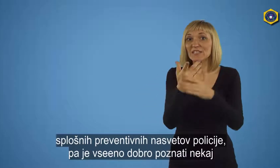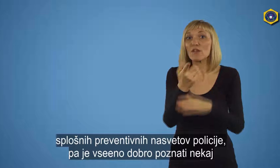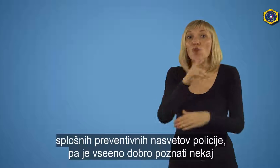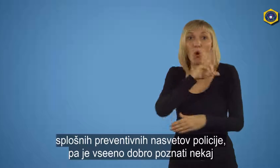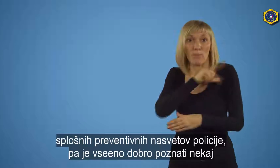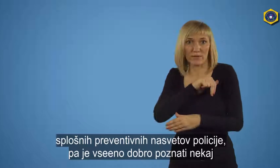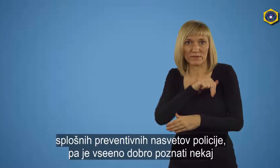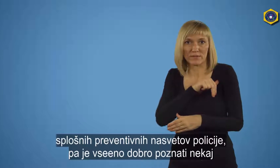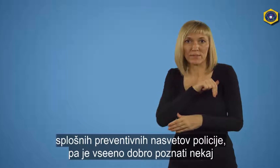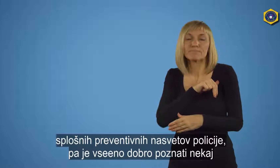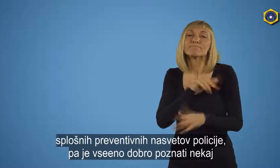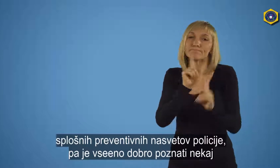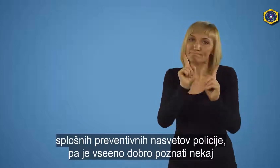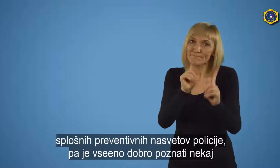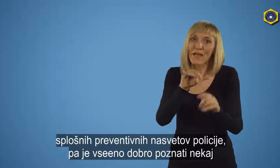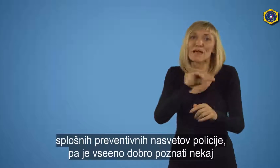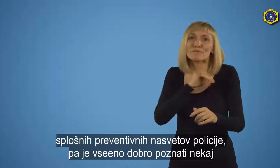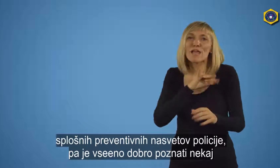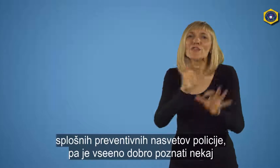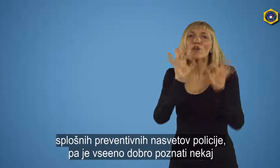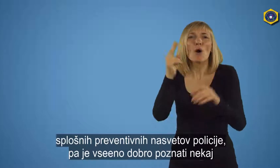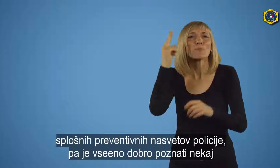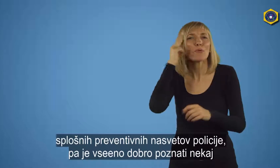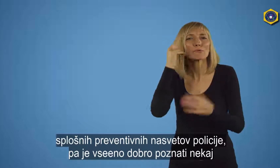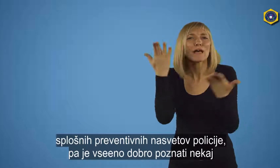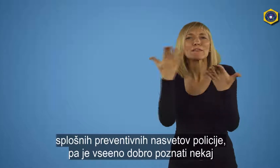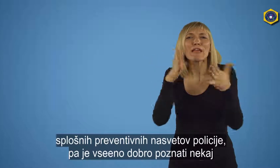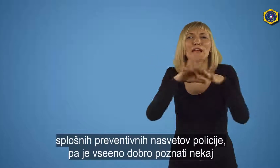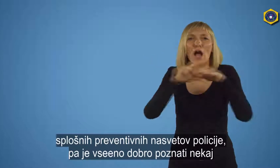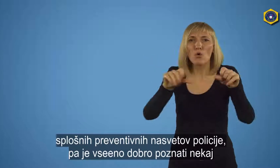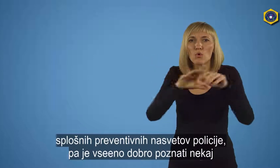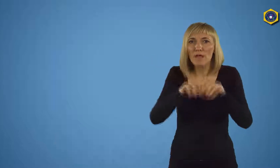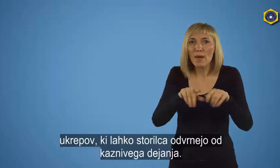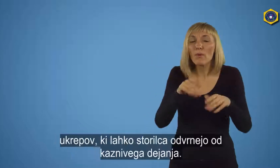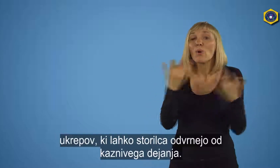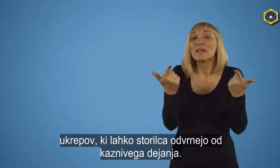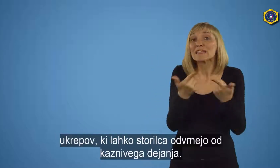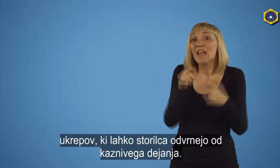dobro poznati nekaj ukrepov, ki lahko storilca odvrnejo od kaznivega dejanja.